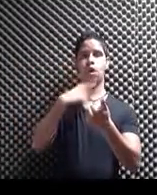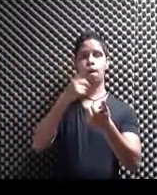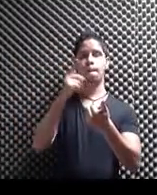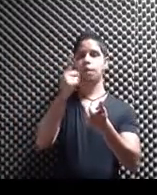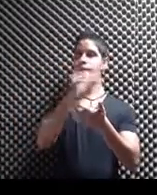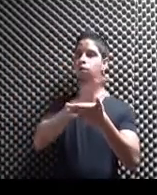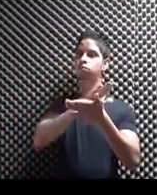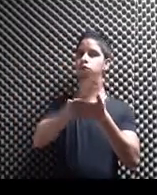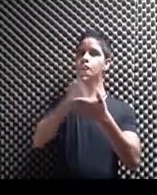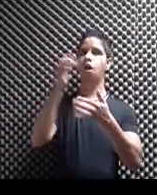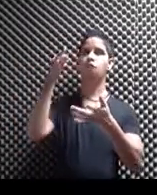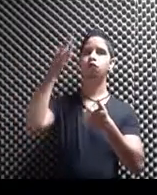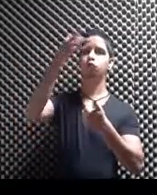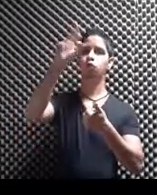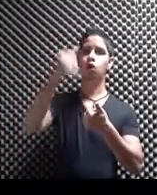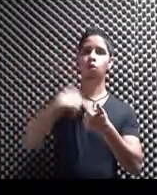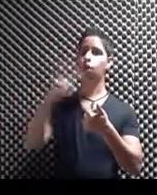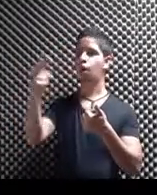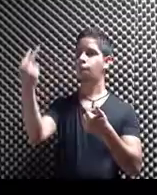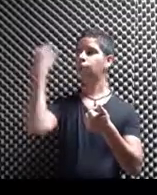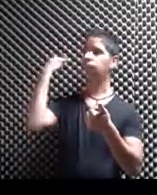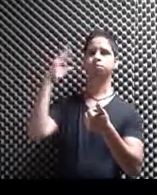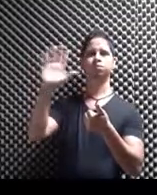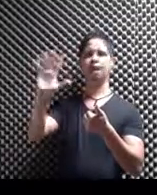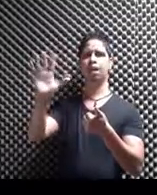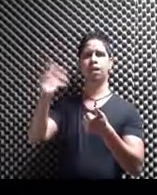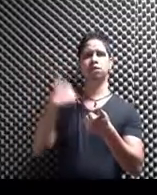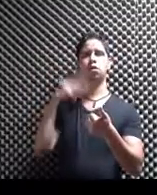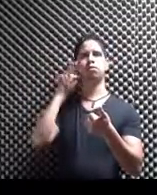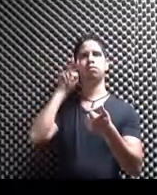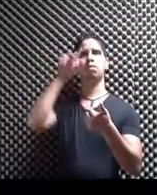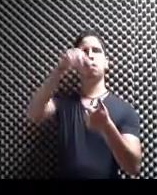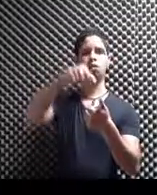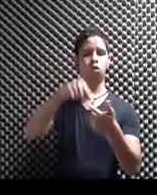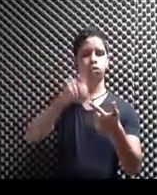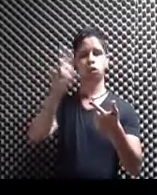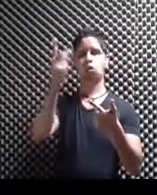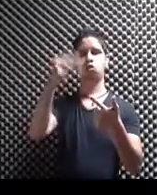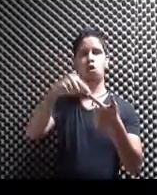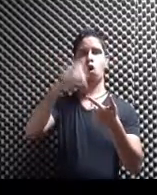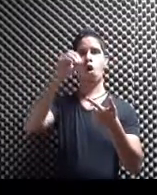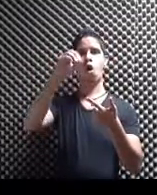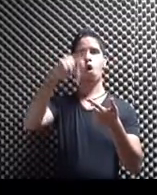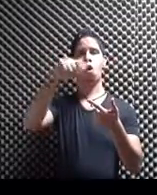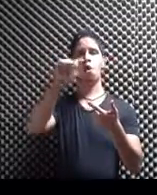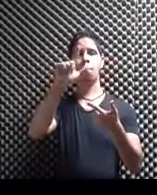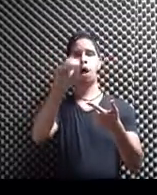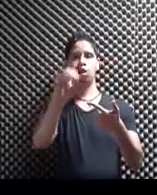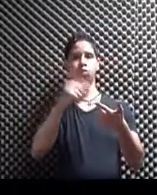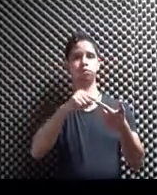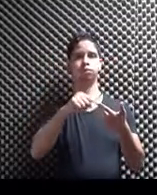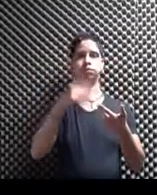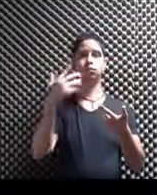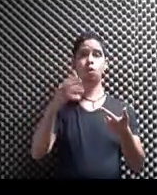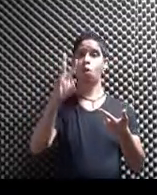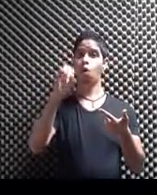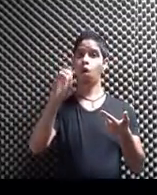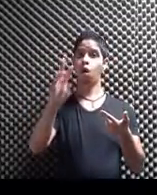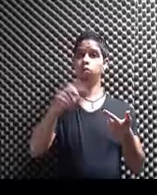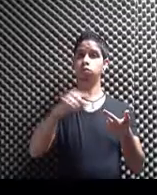futuro no quiero nada del pasado dame el segundo el ópalo ópalo ah el ópalo sí wow